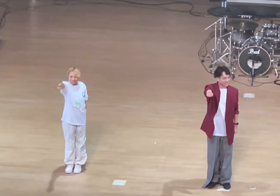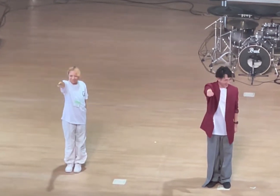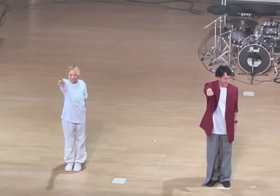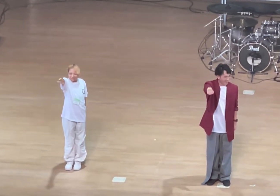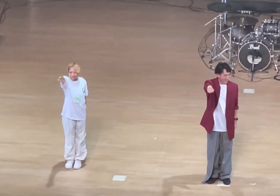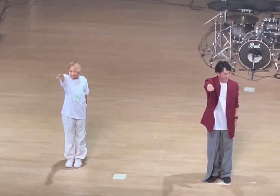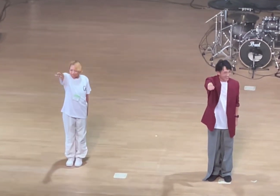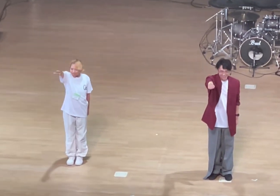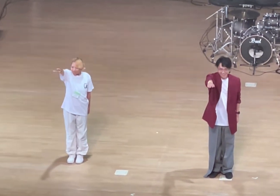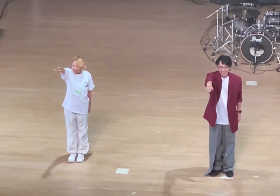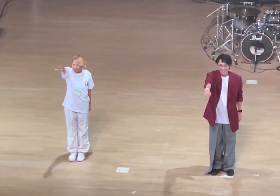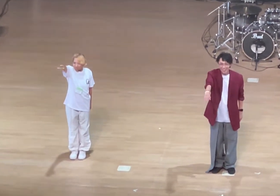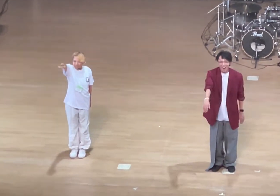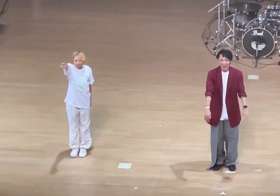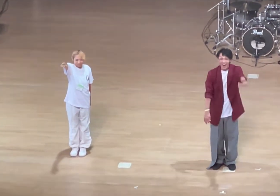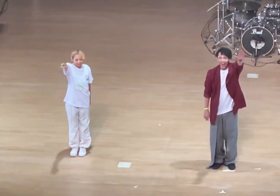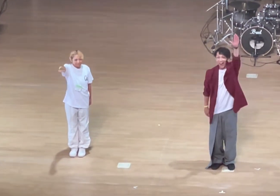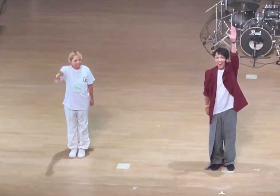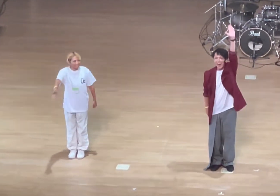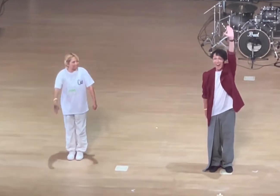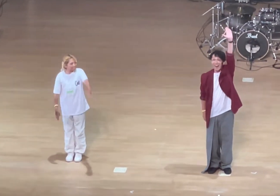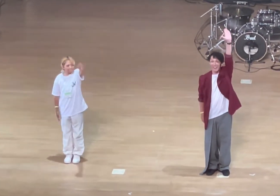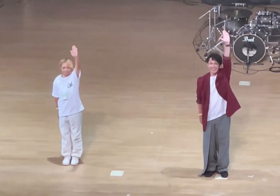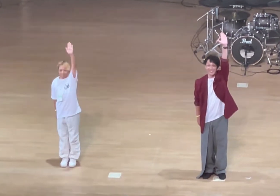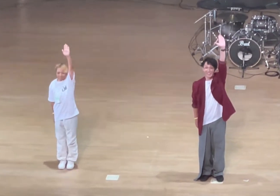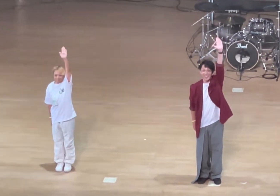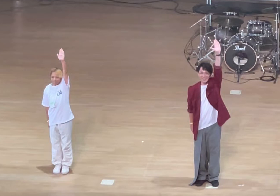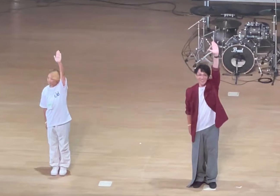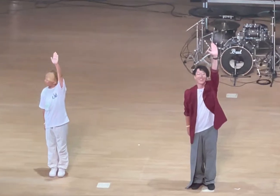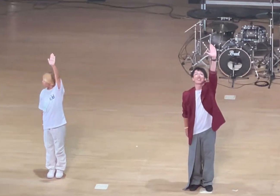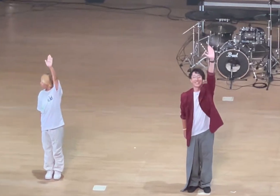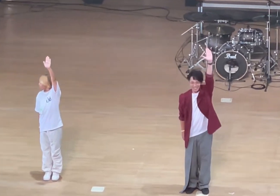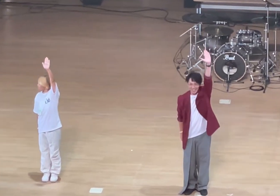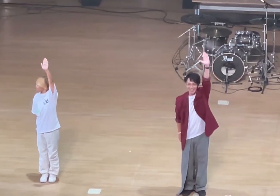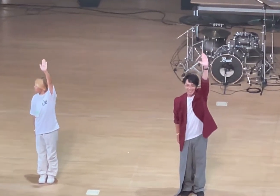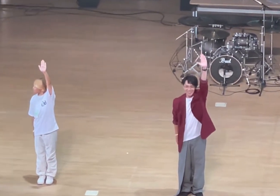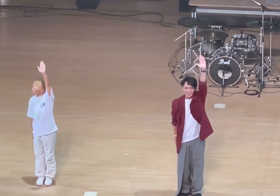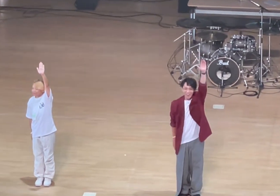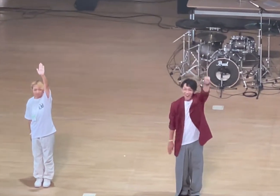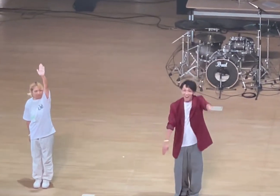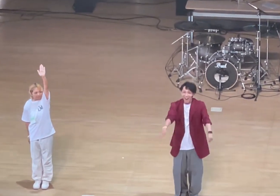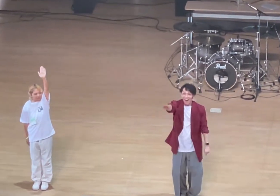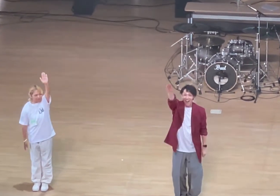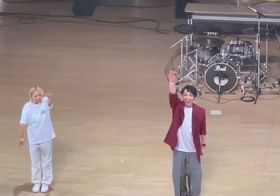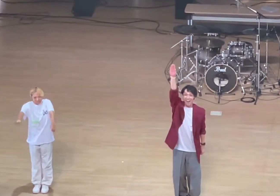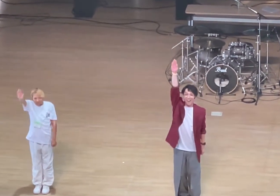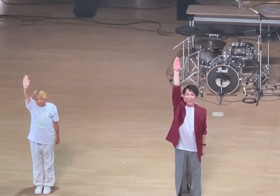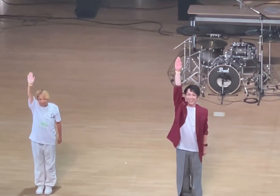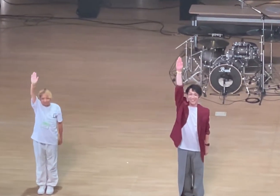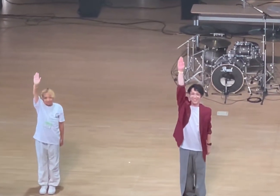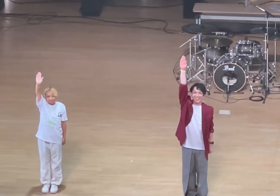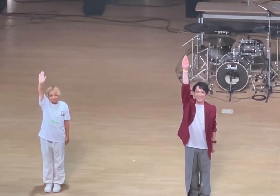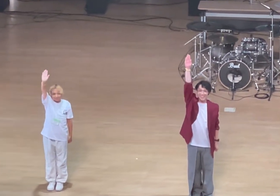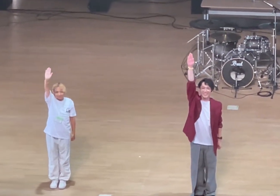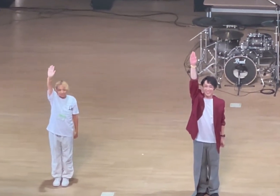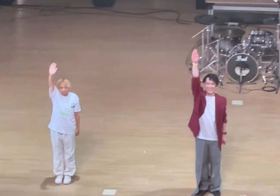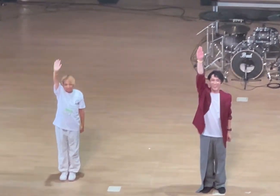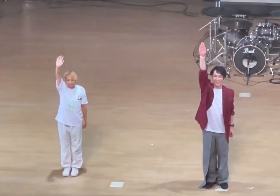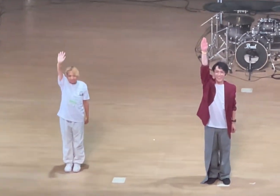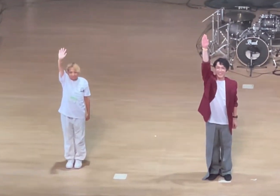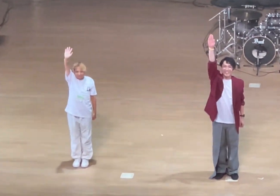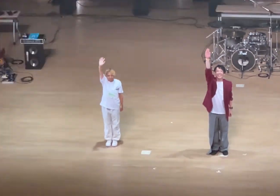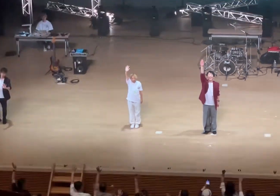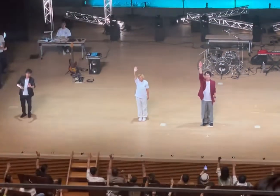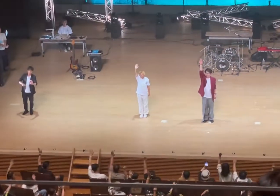ったら左手、次、はーいってやったら、そう、右手で、今のはーいってやったら、そうそう